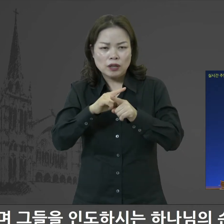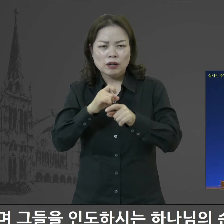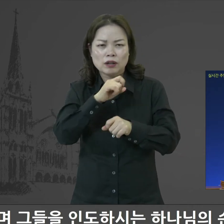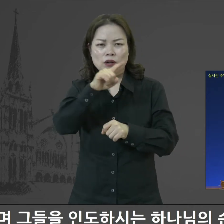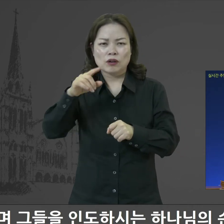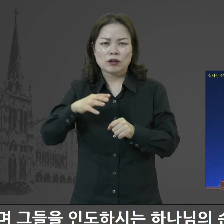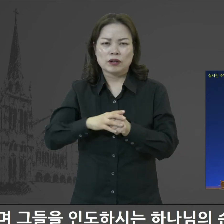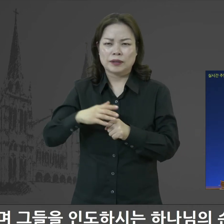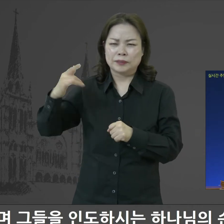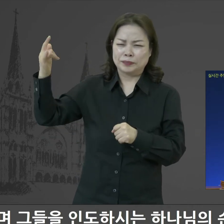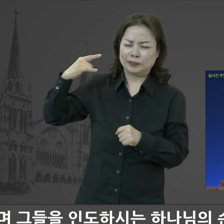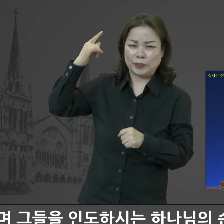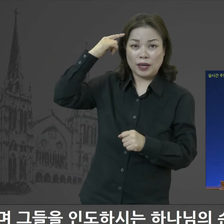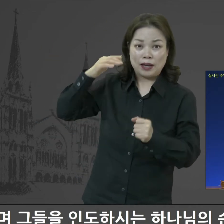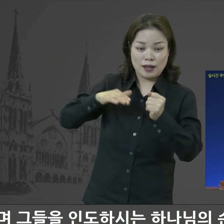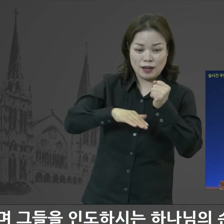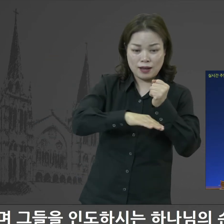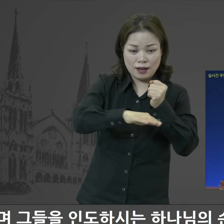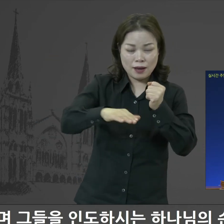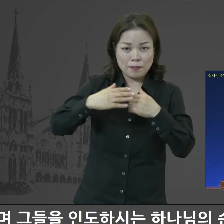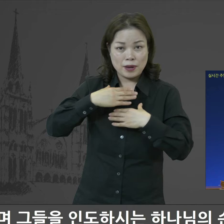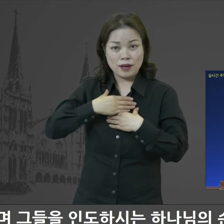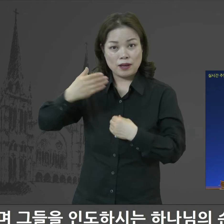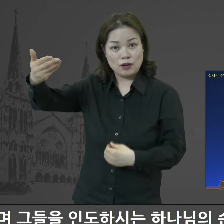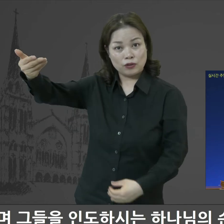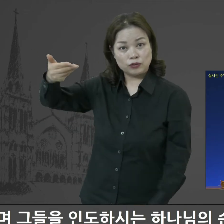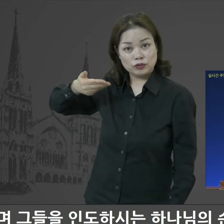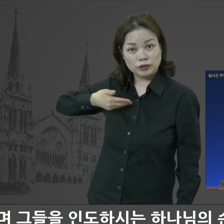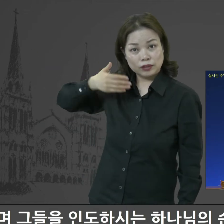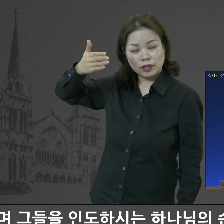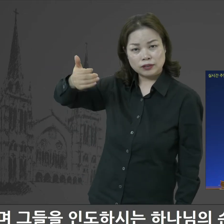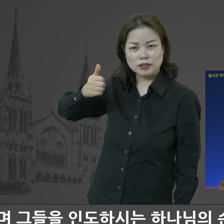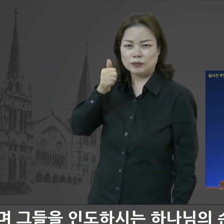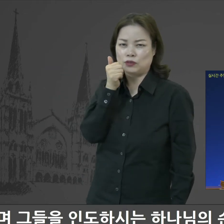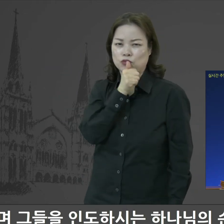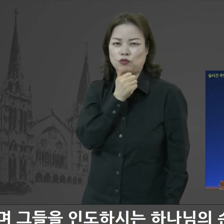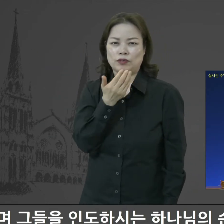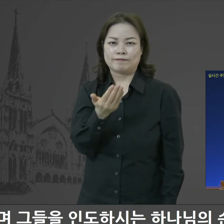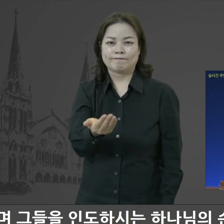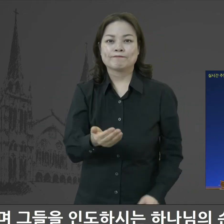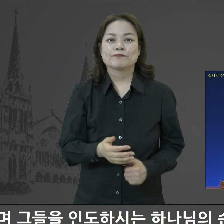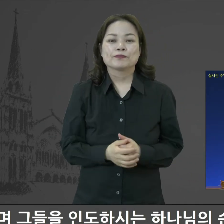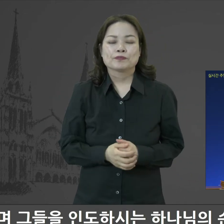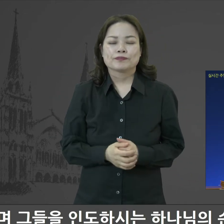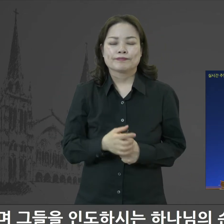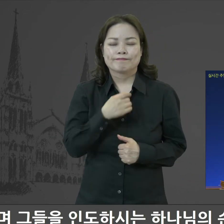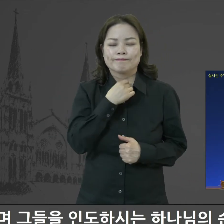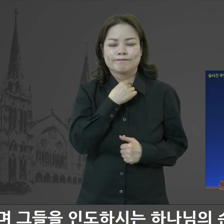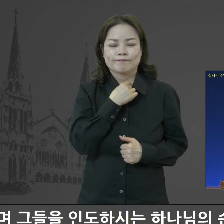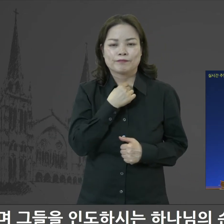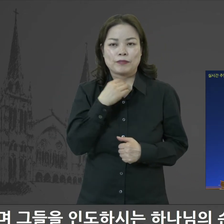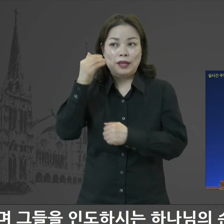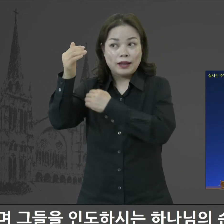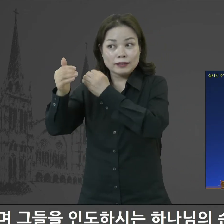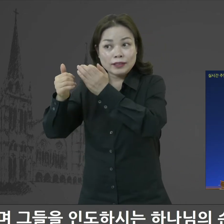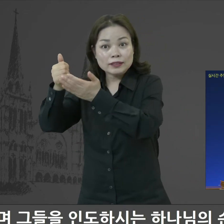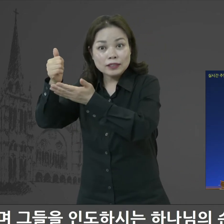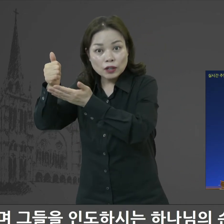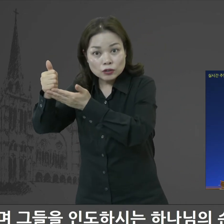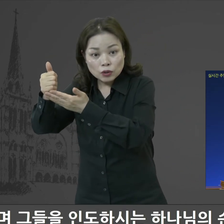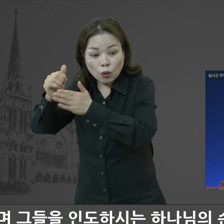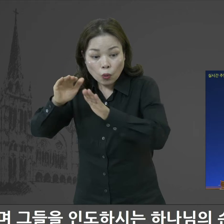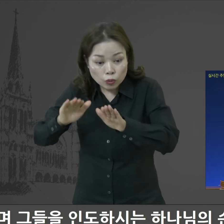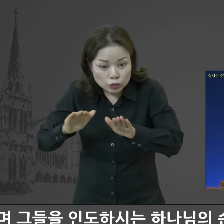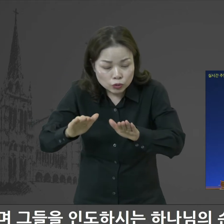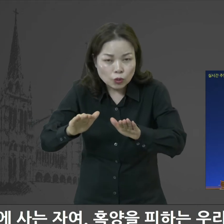피하는 우리의 그늘이 되어주셨다라고 하나님을 소개하고 있습니다. 바라기는 그 하나님께서